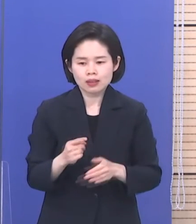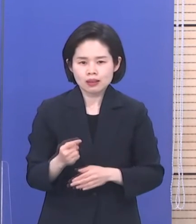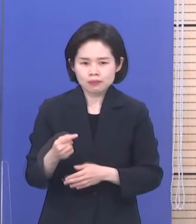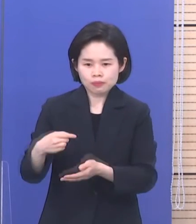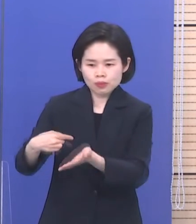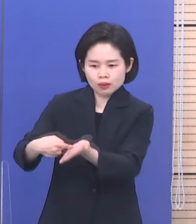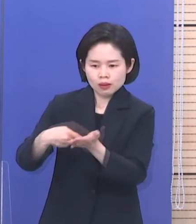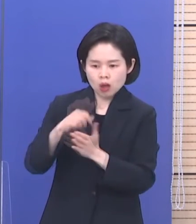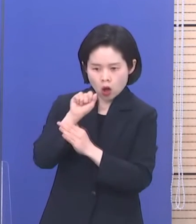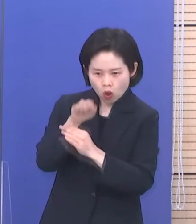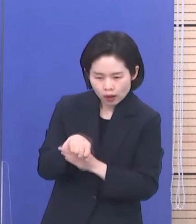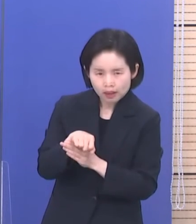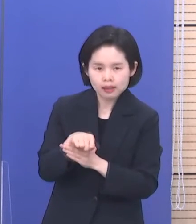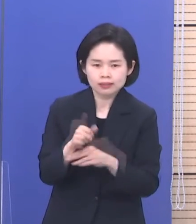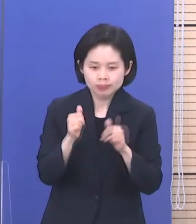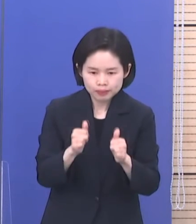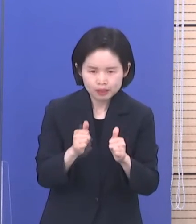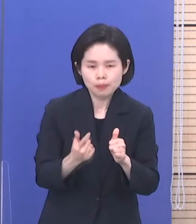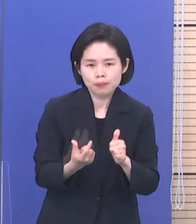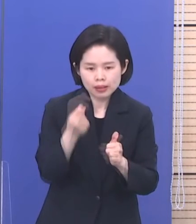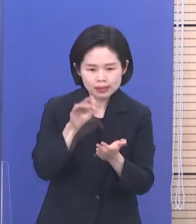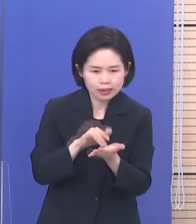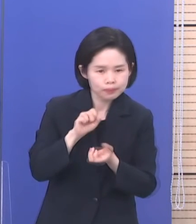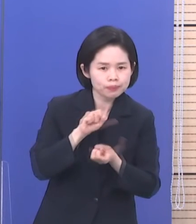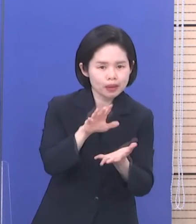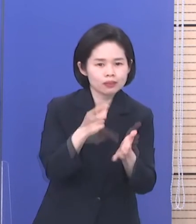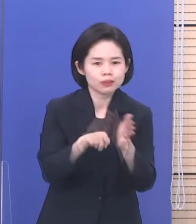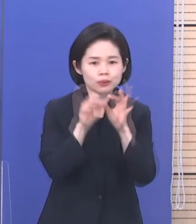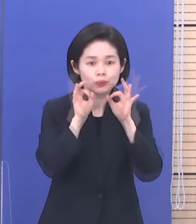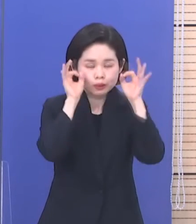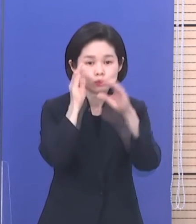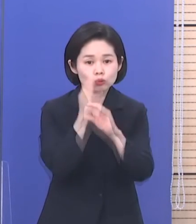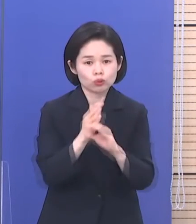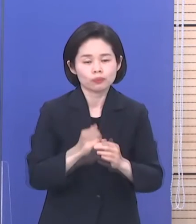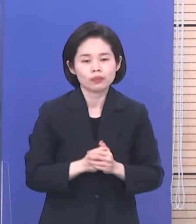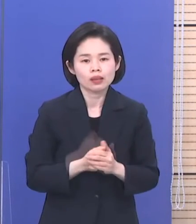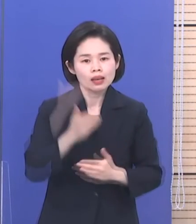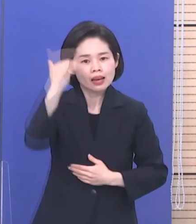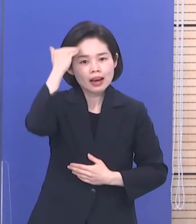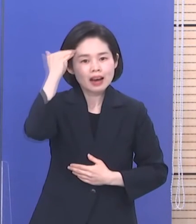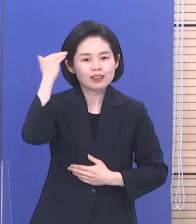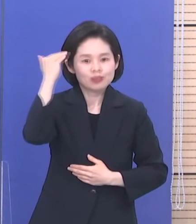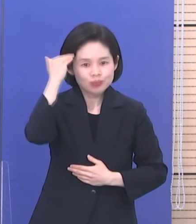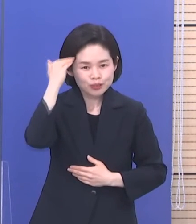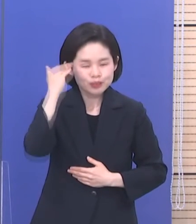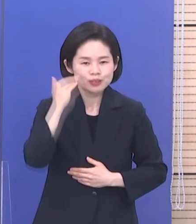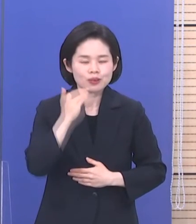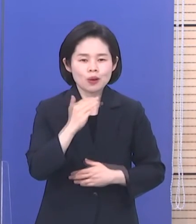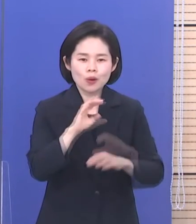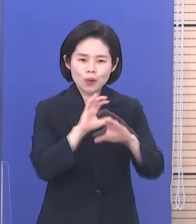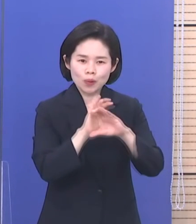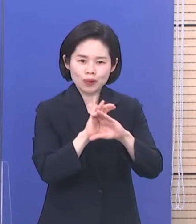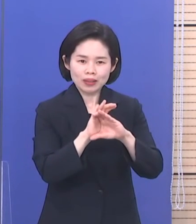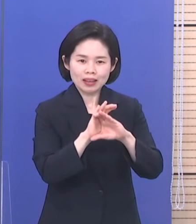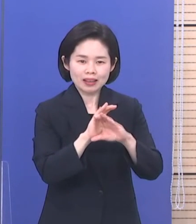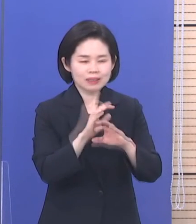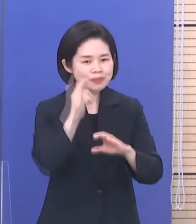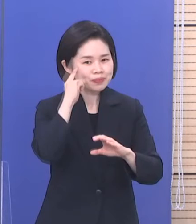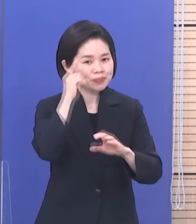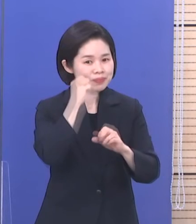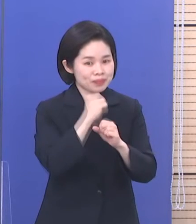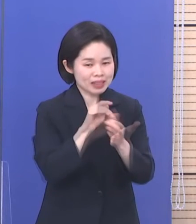위하여 최선을 다하고 있습니다. 또한 국산 코로나19 백신 개발이 성공적으로 이루어질 수